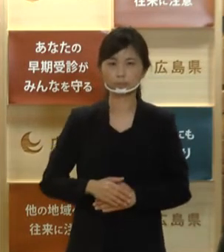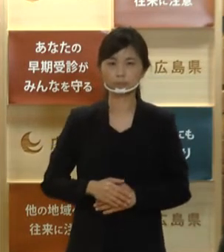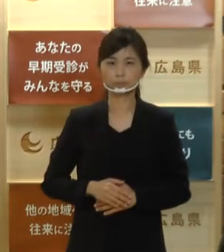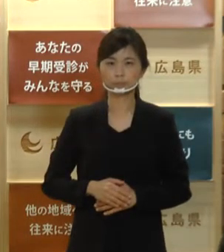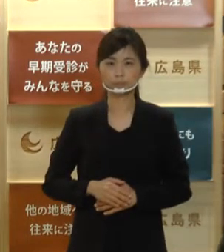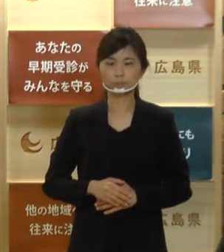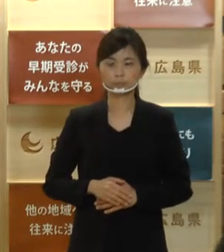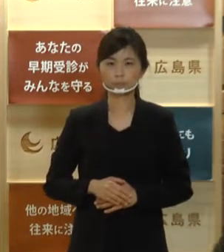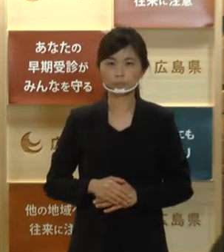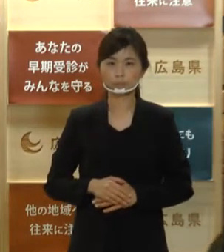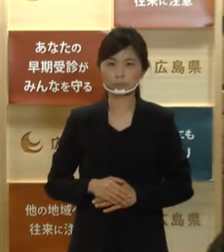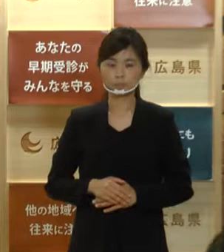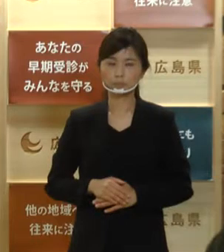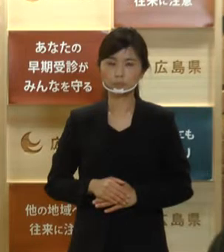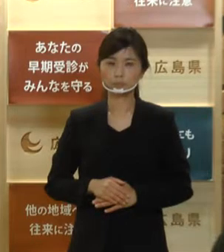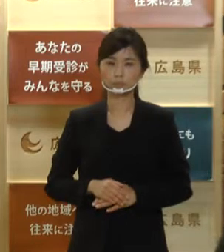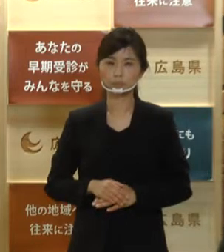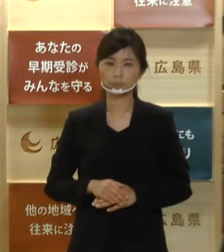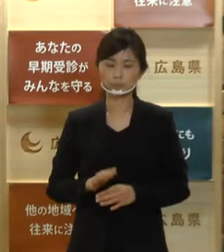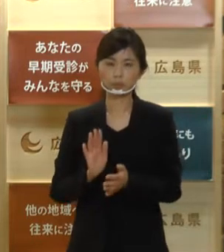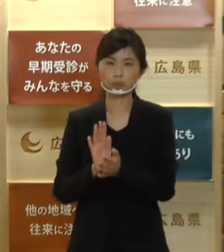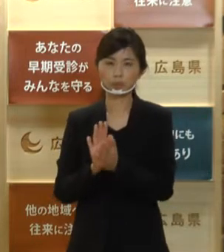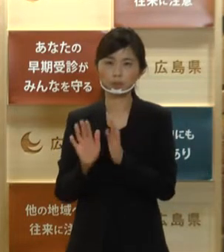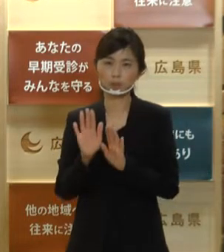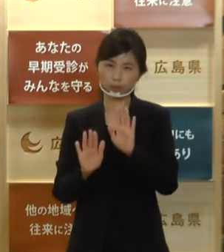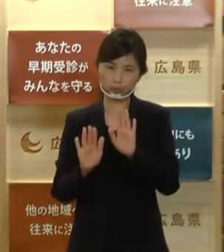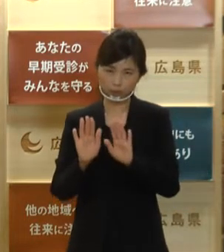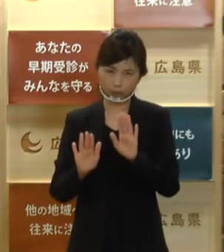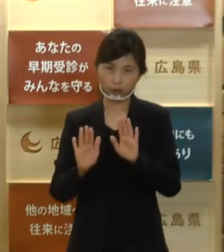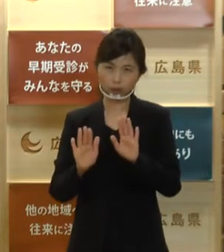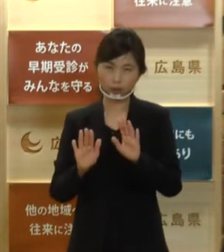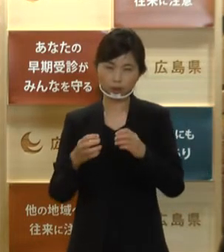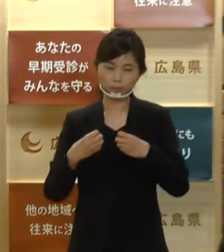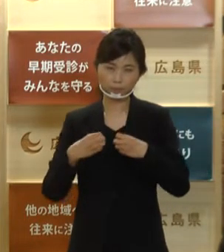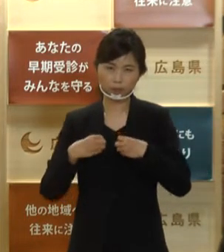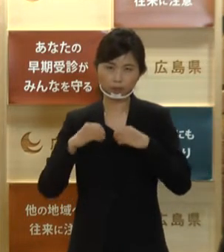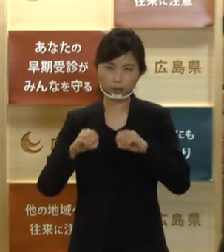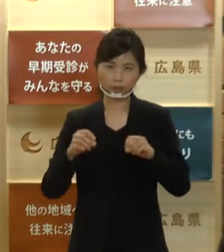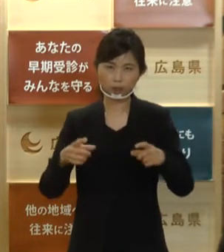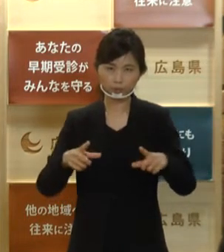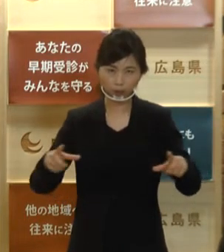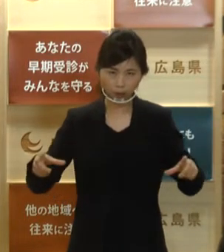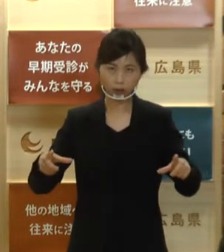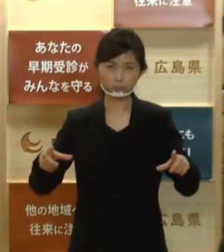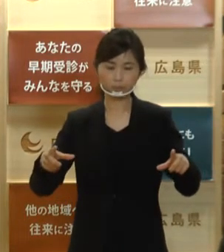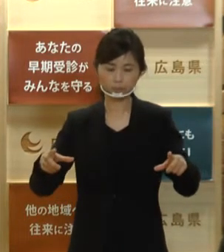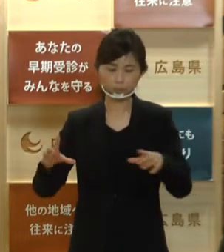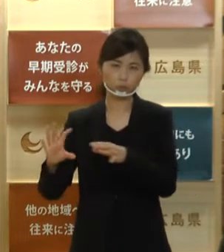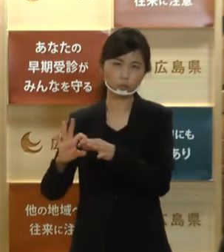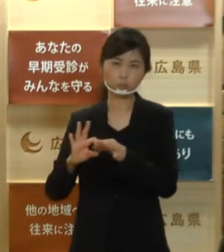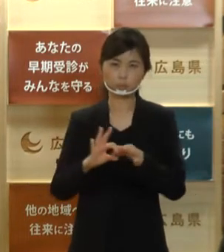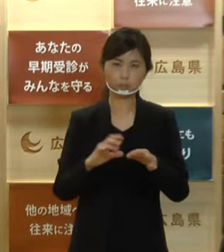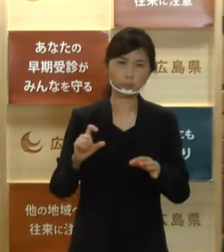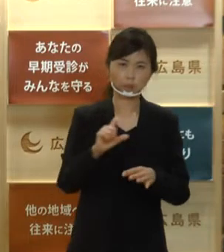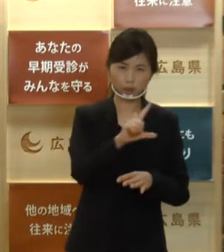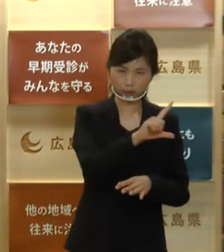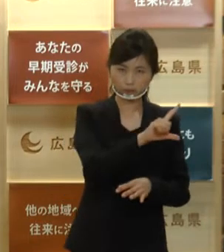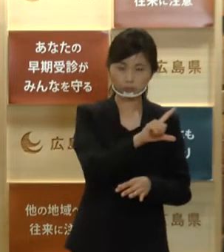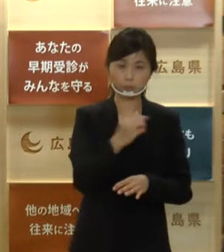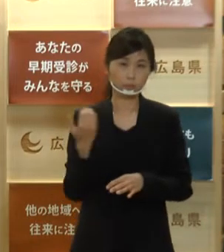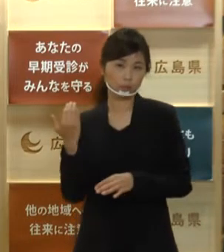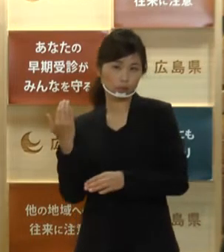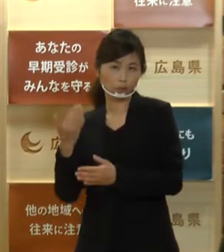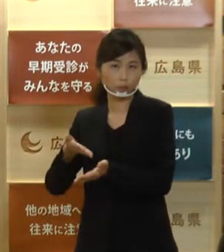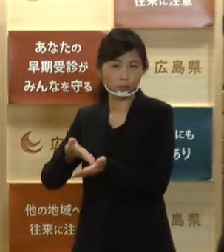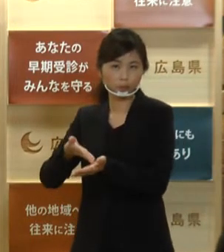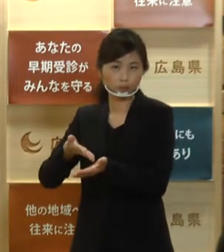本県の現状は感染拡大が続いているということでありまして、冒頭にも申し上げましたけれども、これ